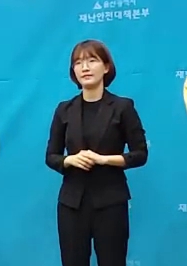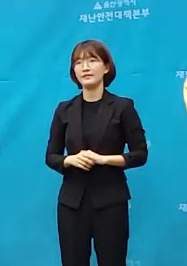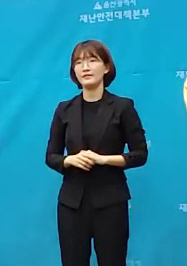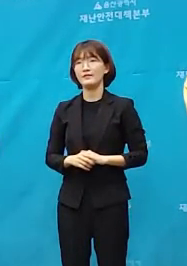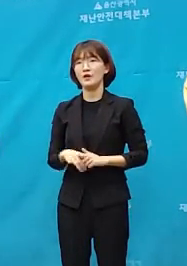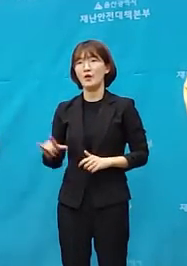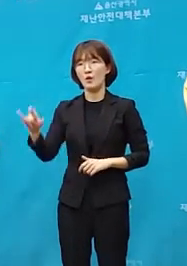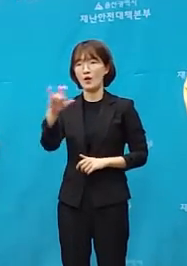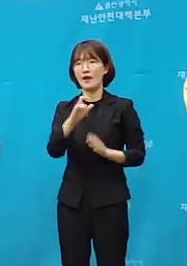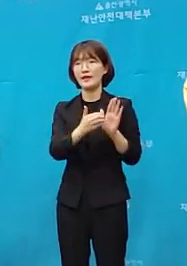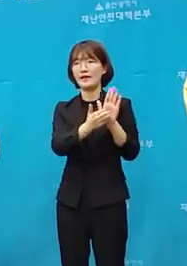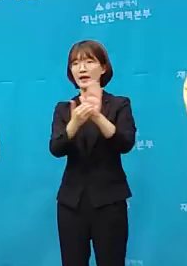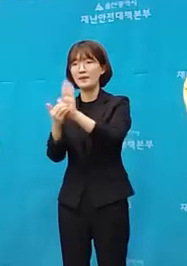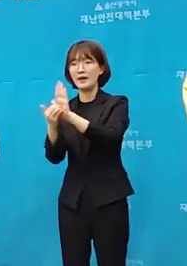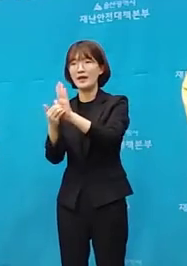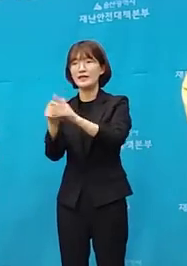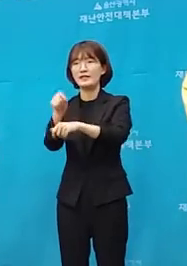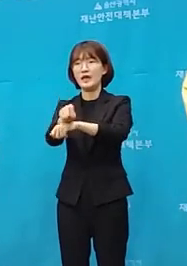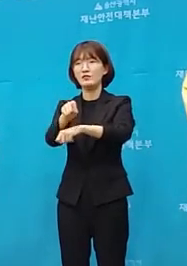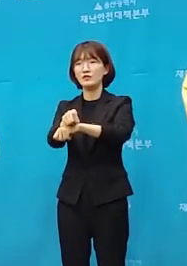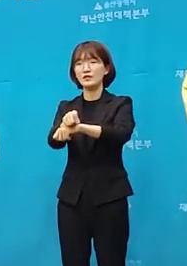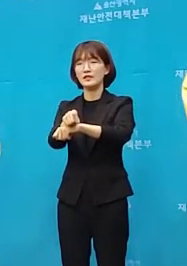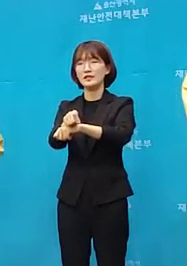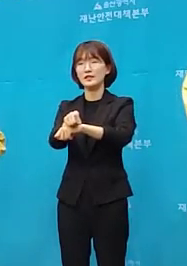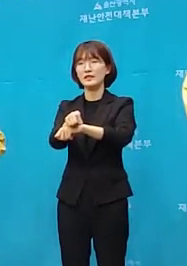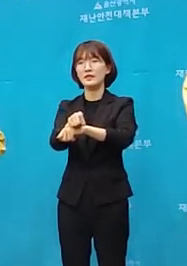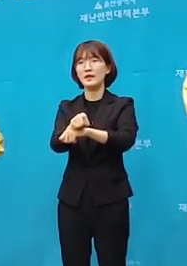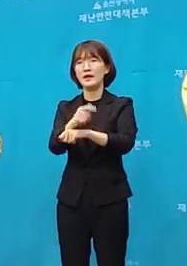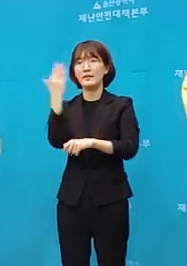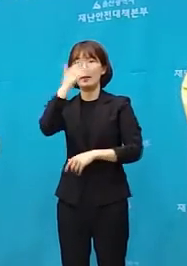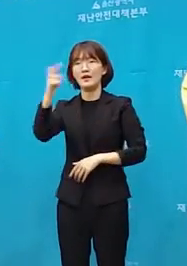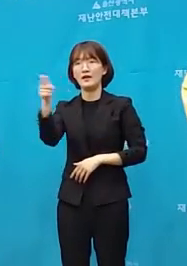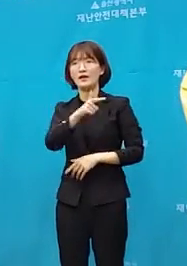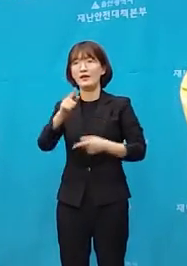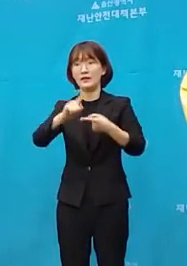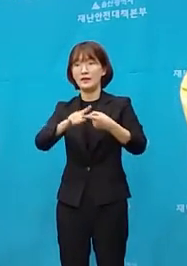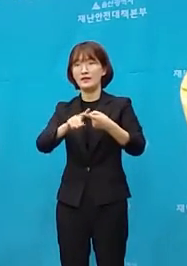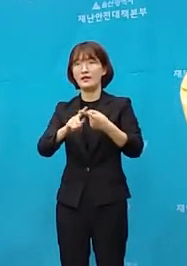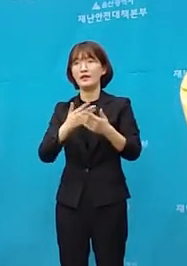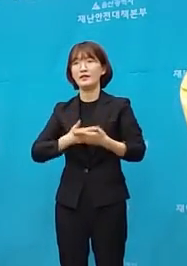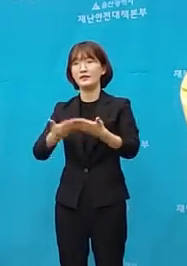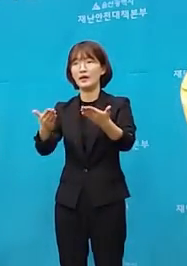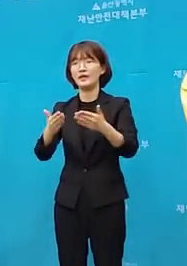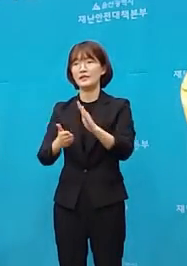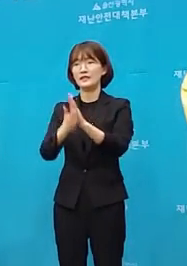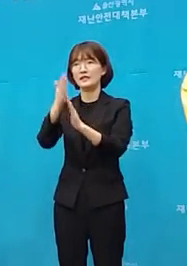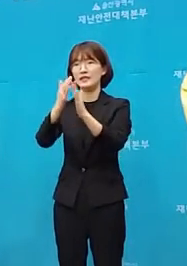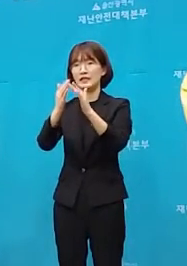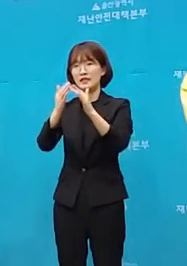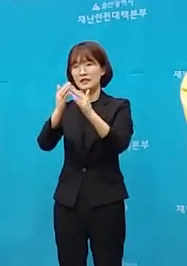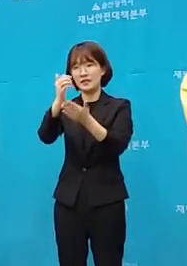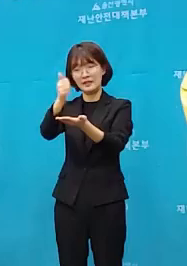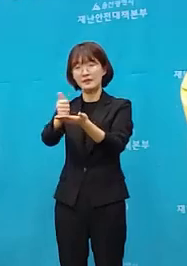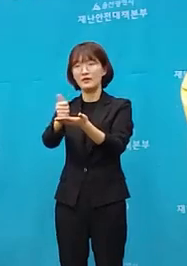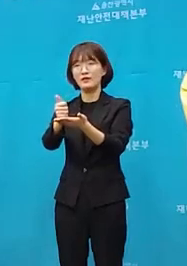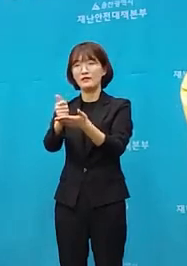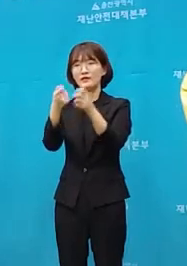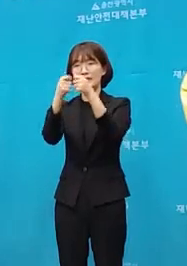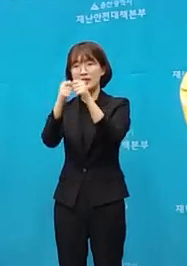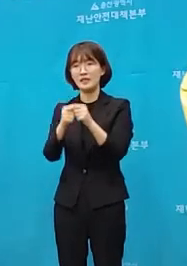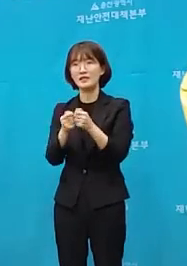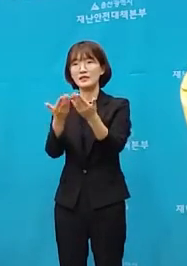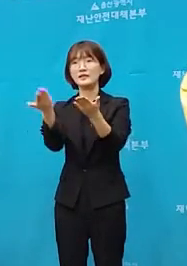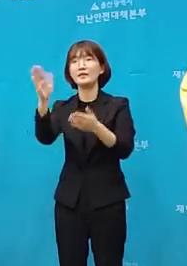코로나19 예방 사무실 방역을 할 기준 분명입니다. 시장께서도 강조 상세히 설명을 드렸습니다. 제가